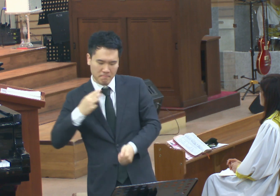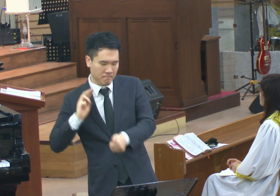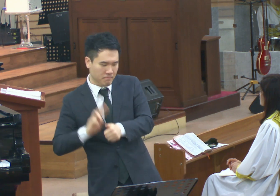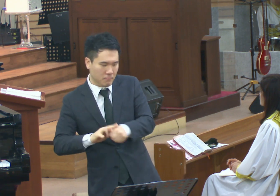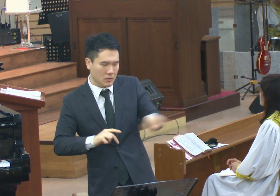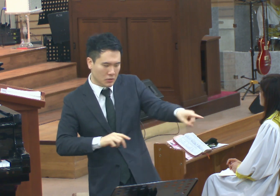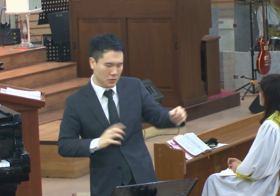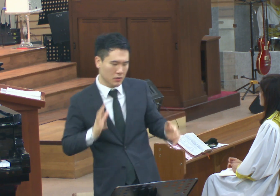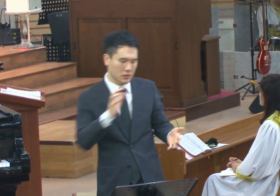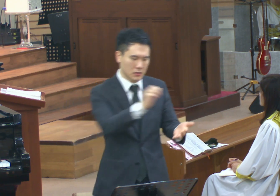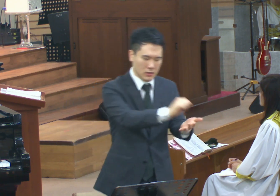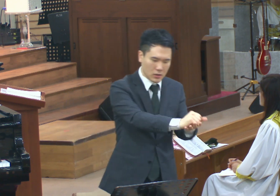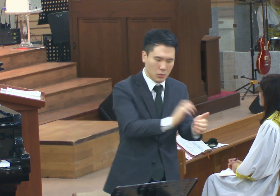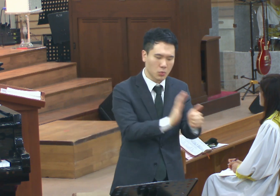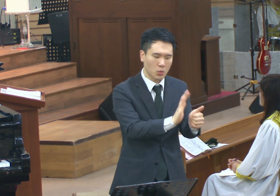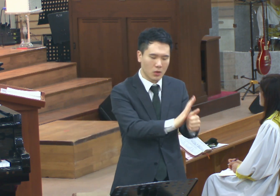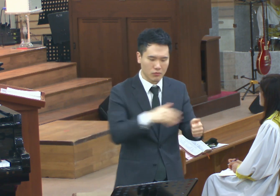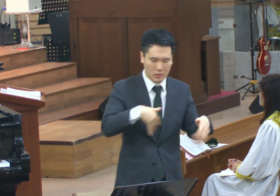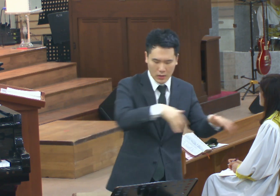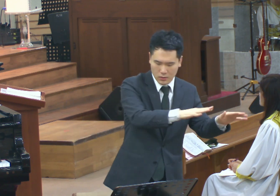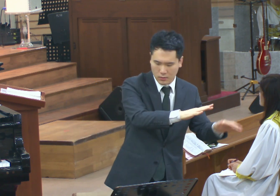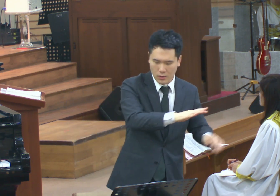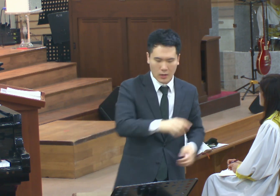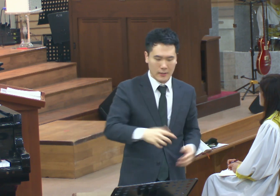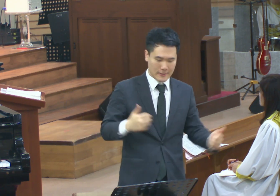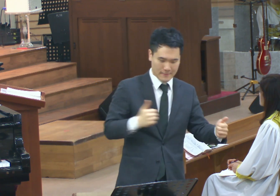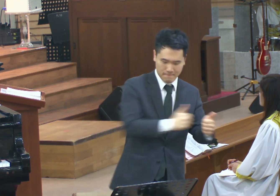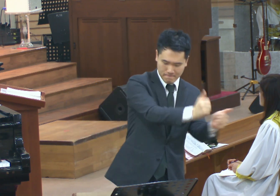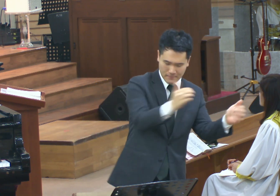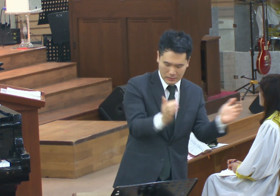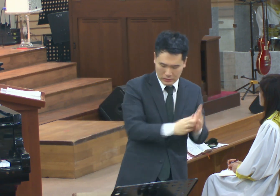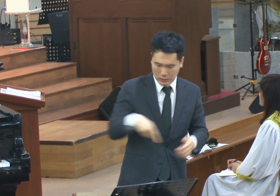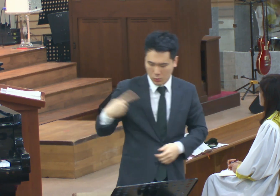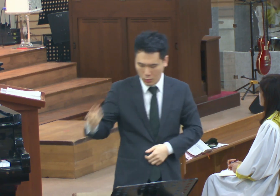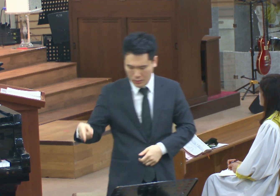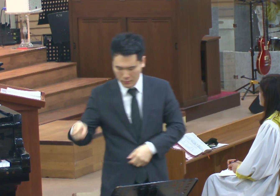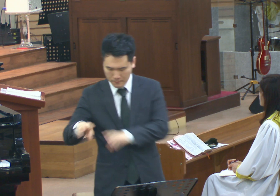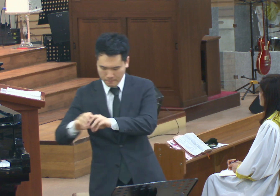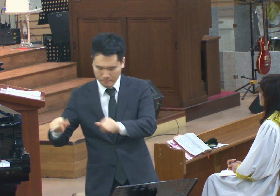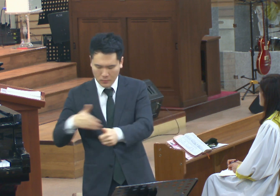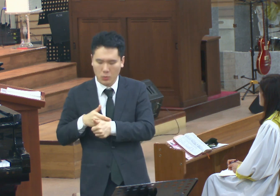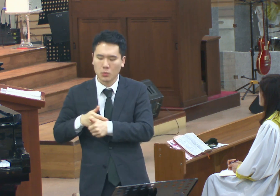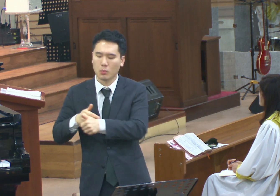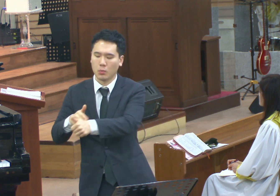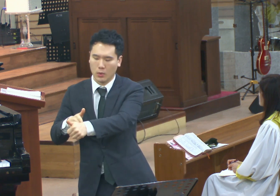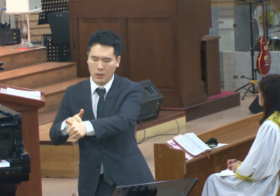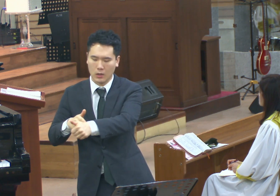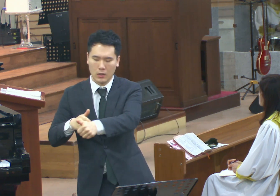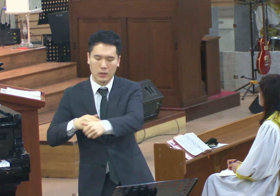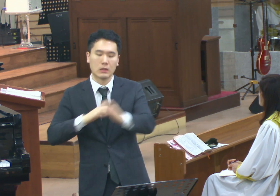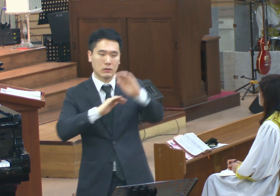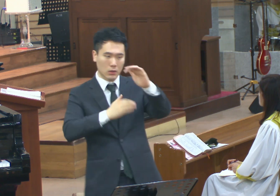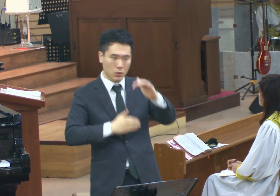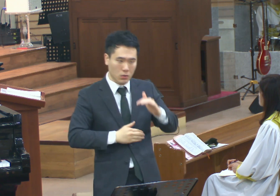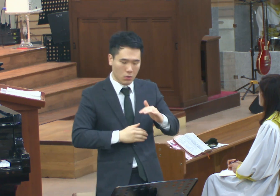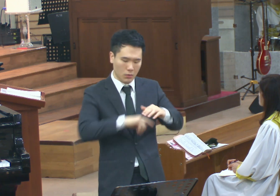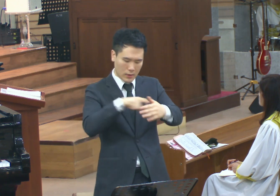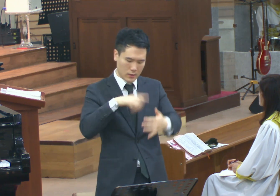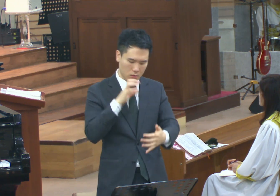분배까지 마쳤습니다. 이제 이들을 돌려보내는 과정에서 여호수아는 칭찬하는데